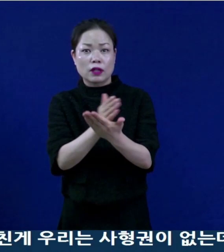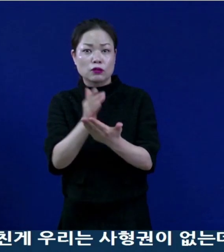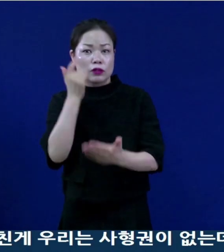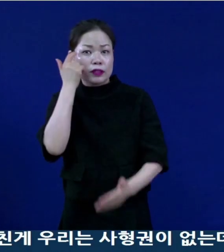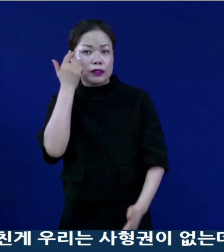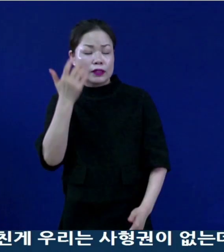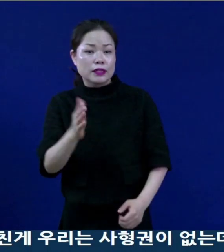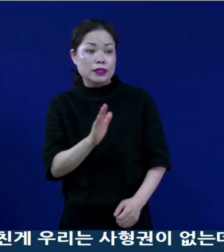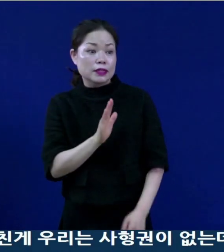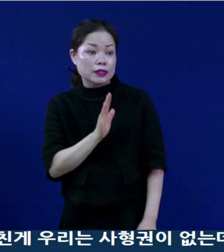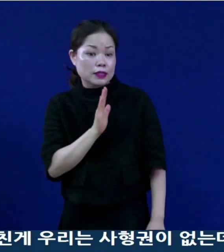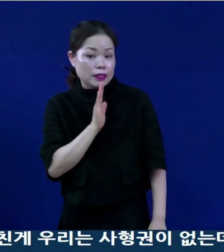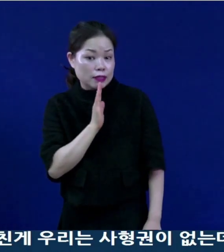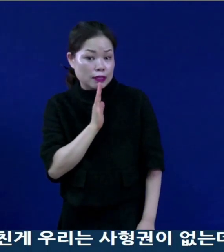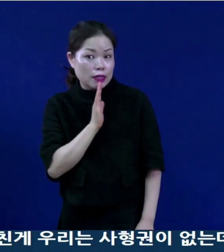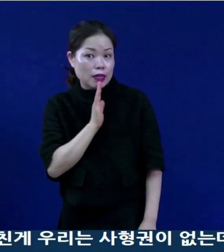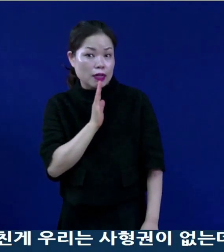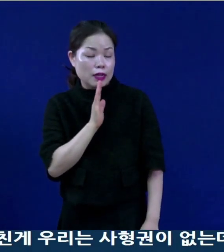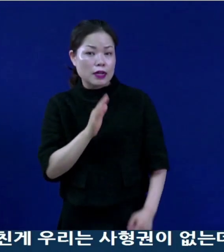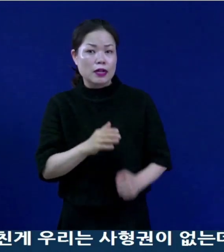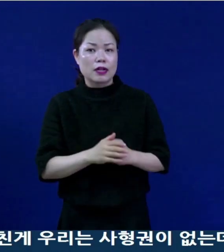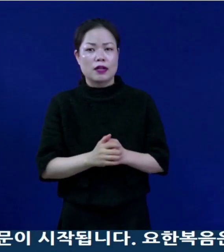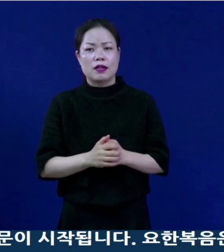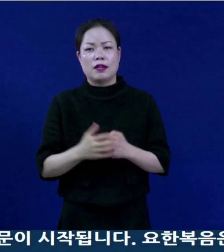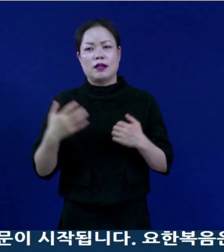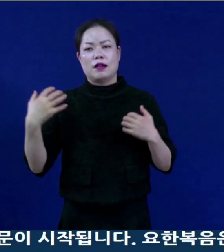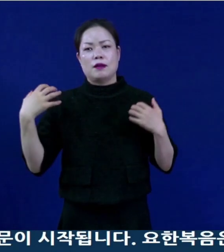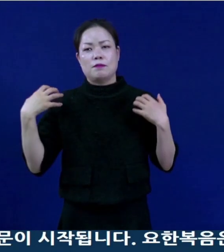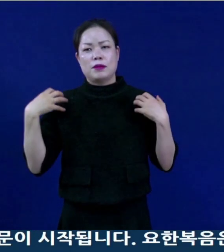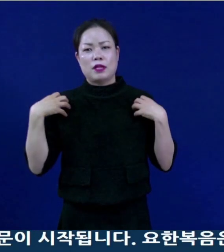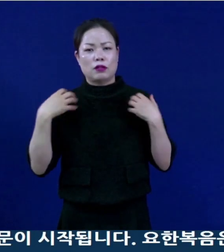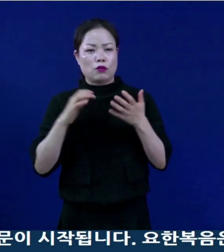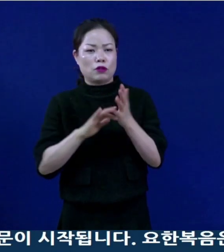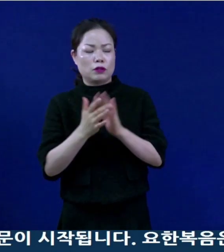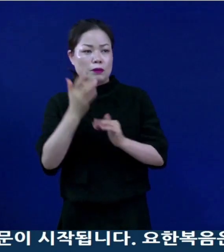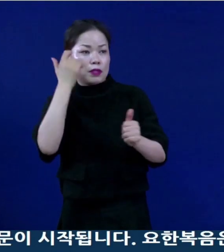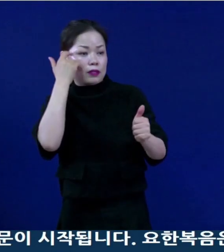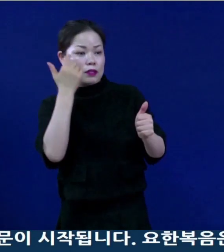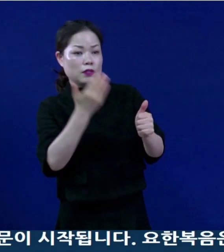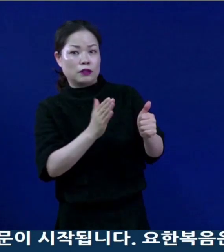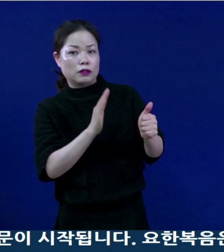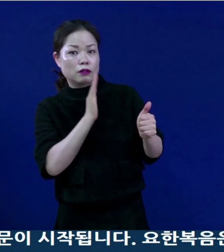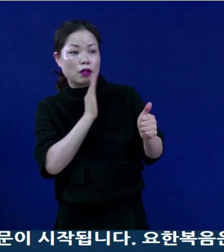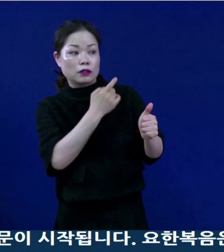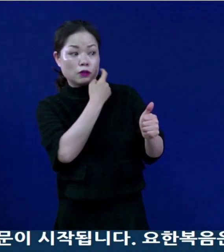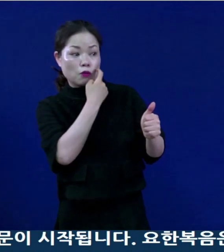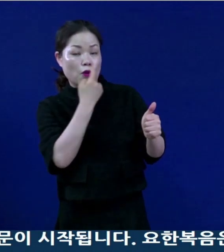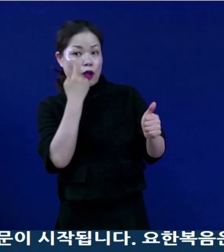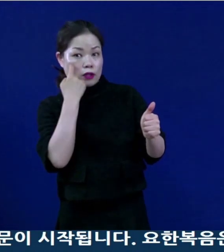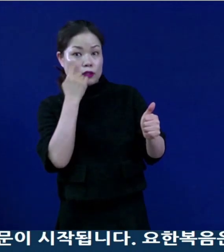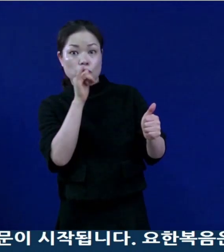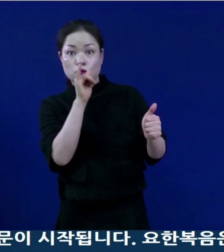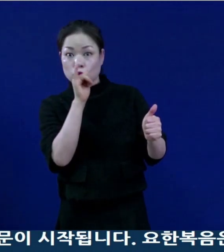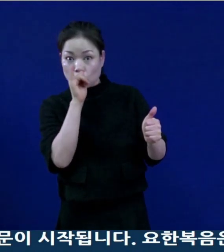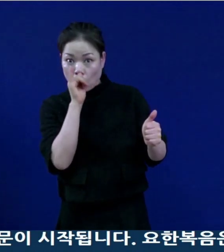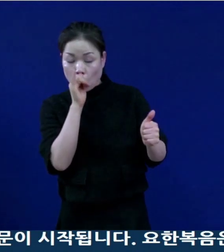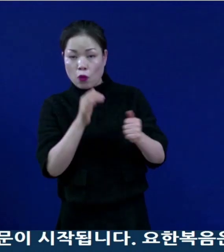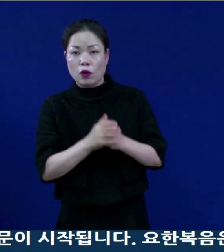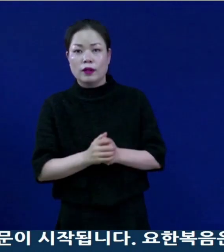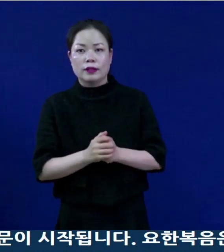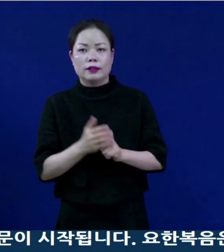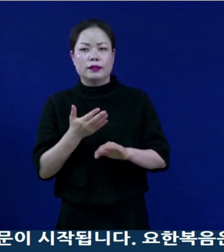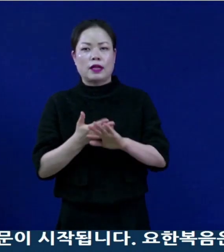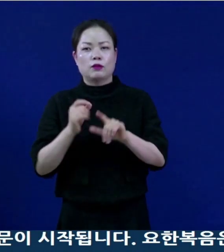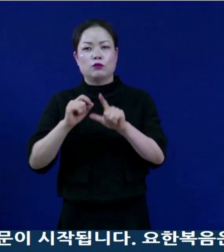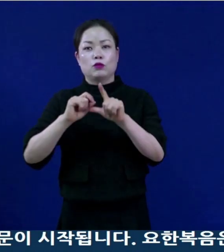있냐면 진짜 빌라도가 예수님에 대해서 질문하면서 사실관계를 확인했던 부분이 있고요. 또